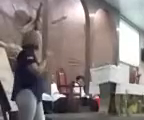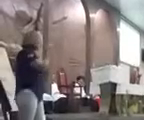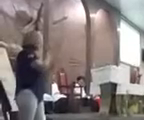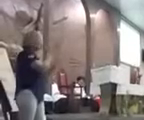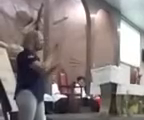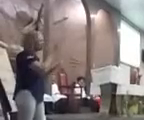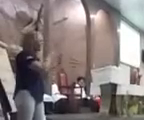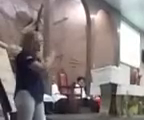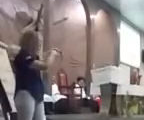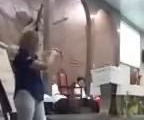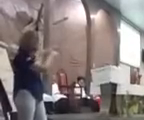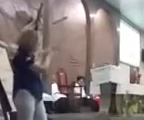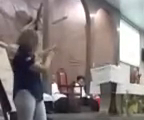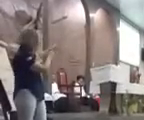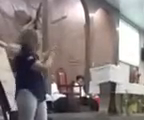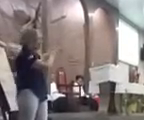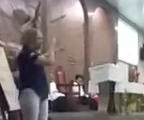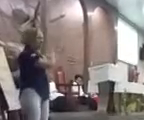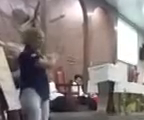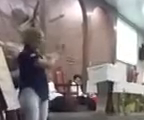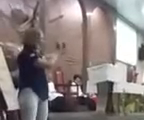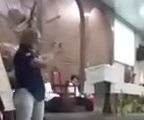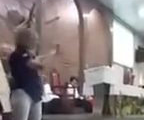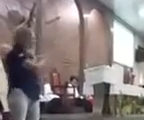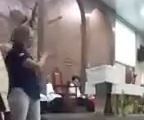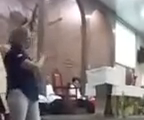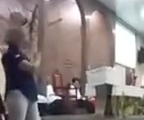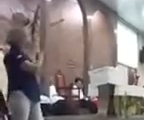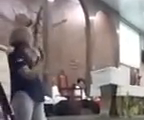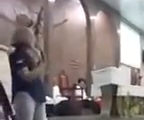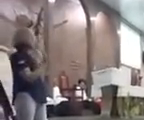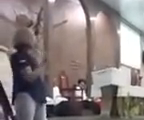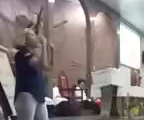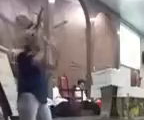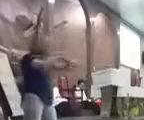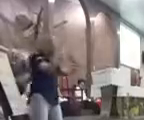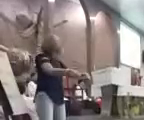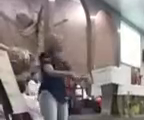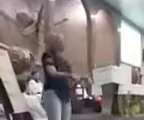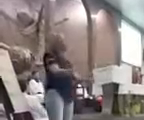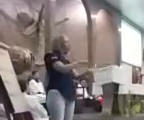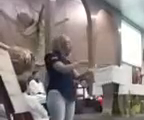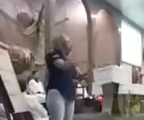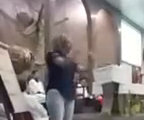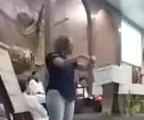dia. Faço isso, está bom. Eu não preciso de mais. Precisa.